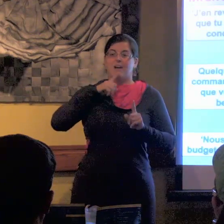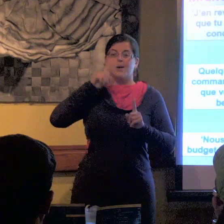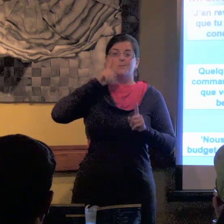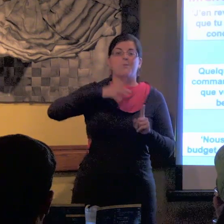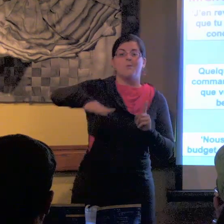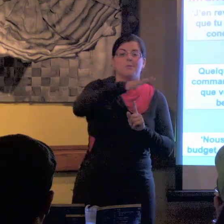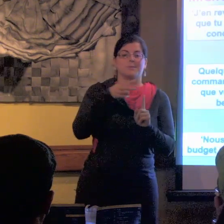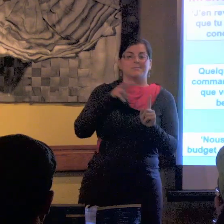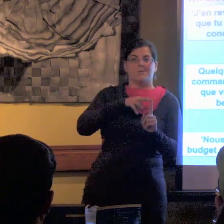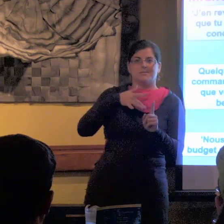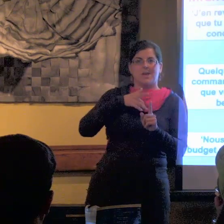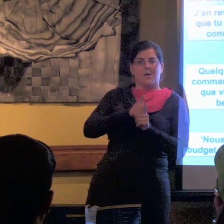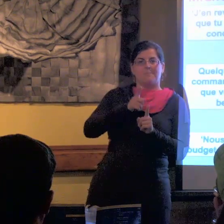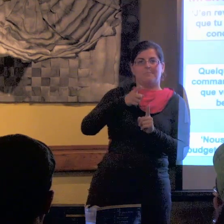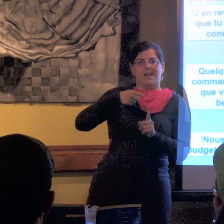C'est un peu particulier.